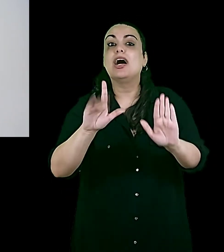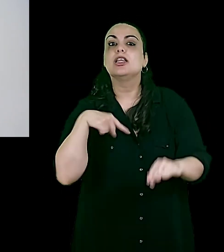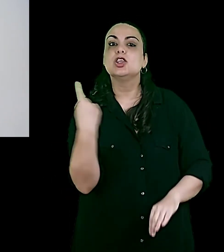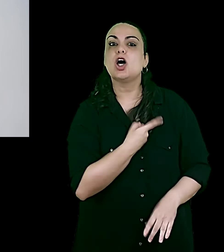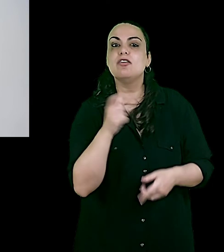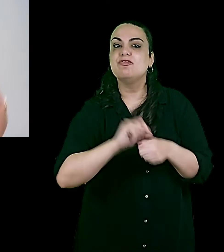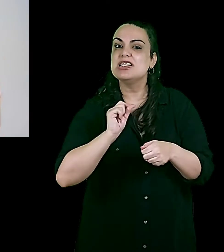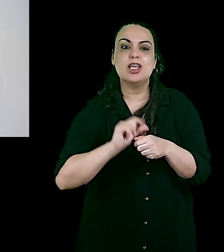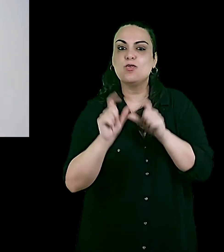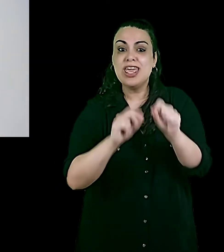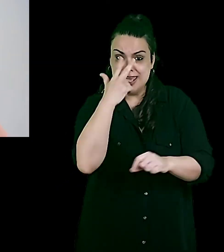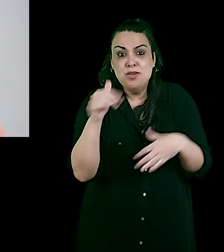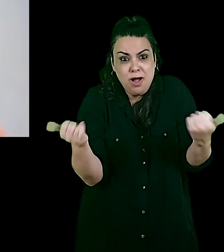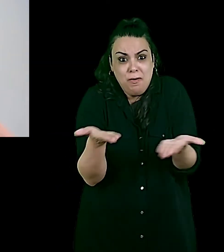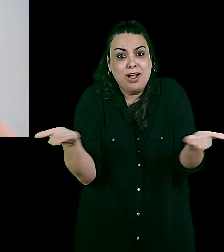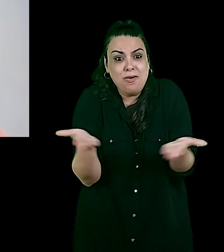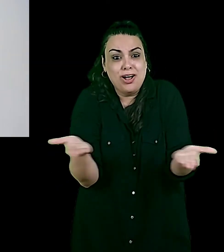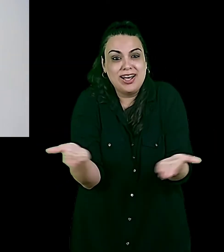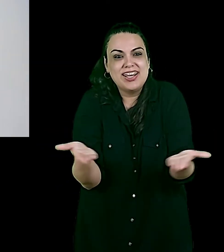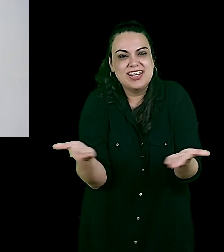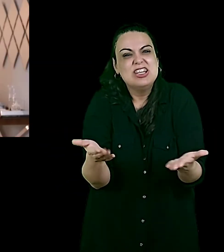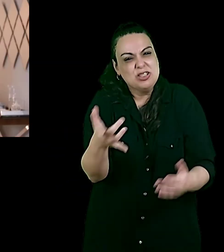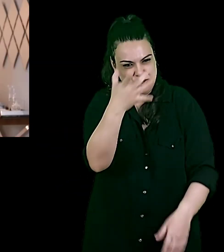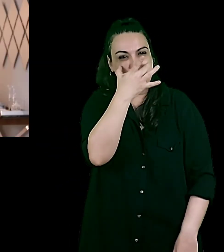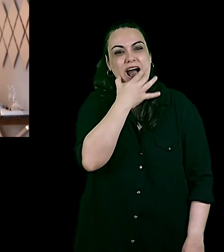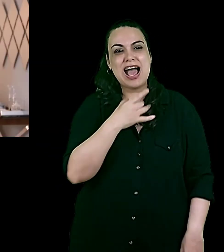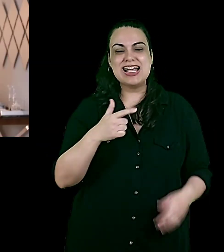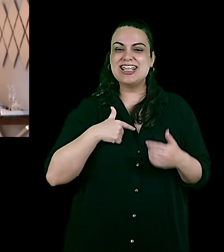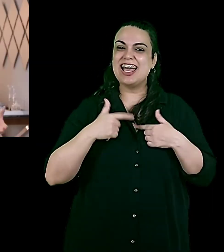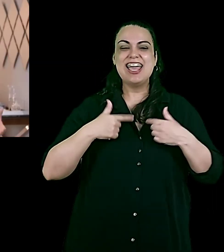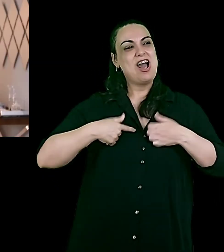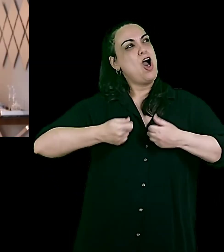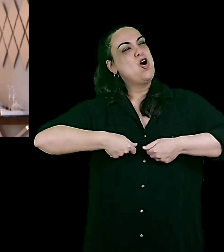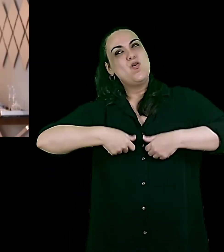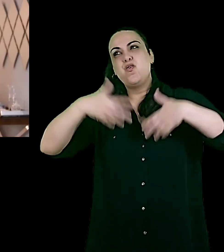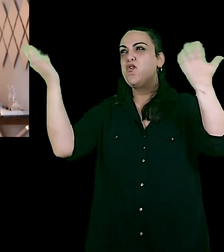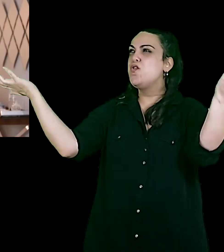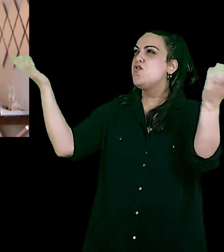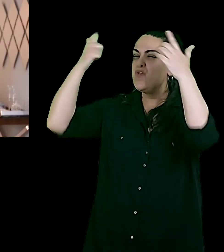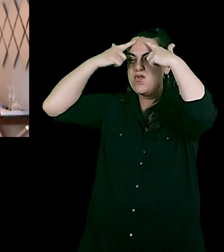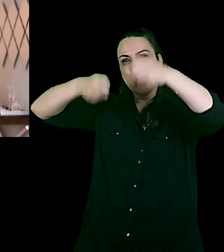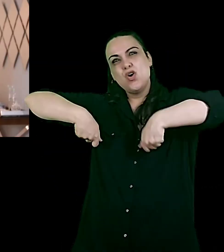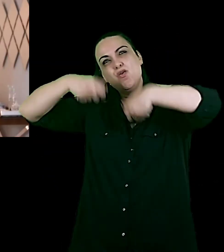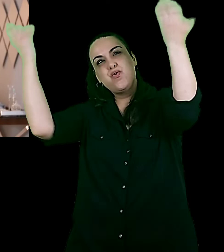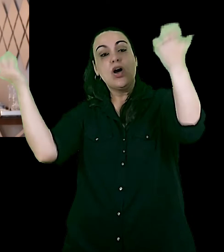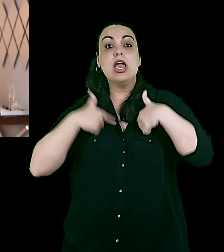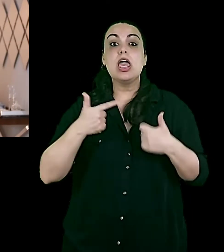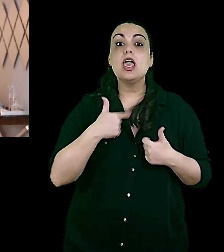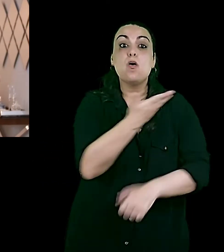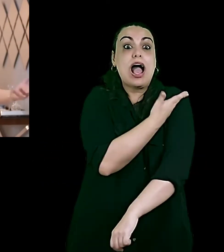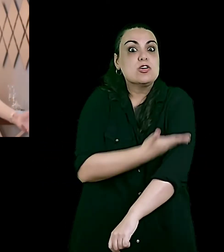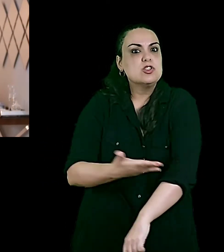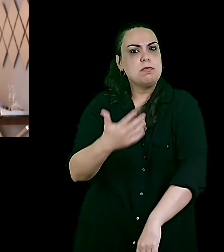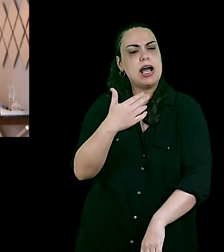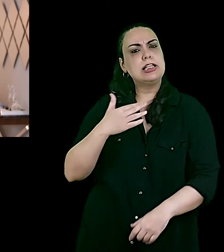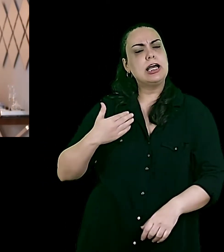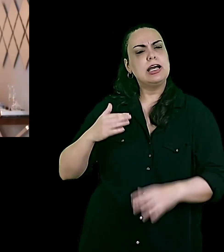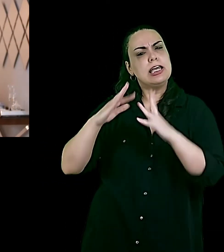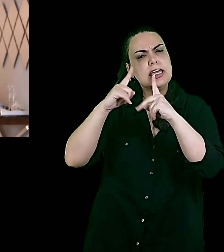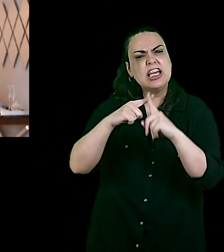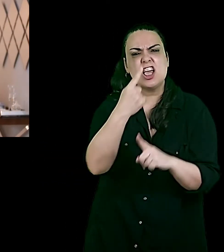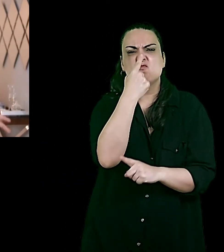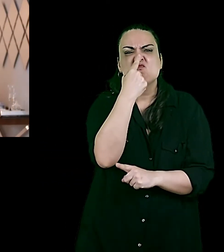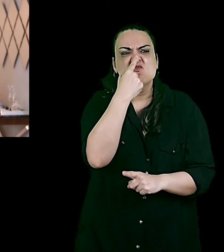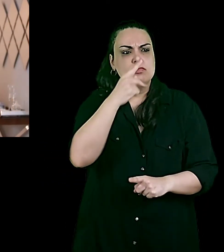eu vamos fazer? O que eu estou fazendo agora aqui. Você acha que eu estou totalmente à vontade? Eu estou acostumada com igreja, com povo, com gente,